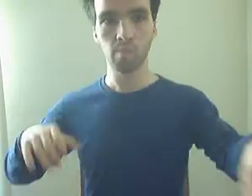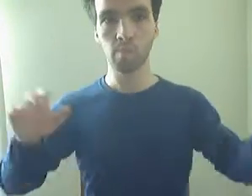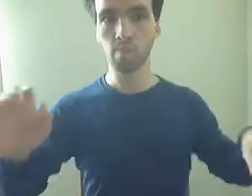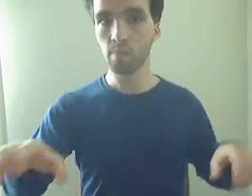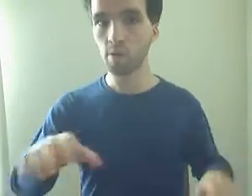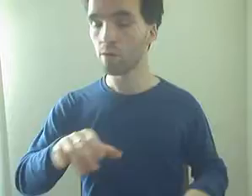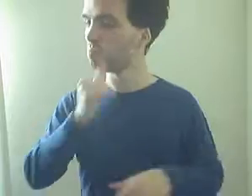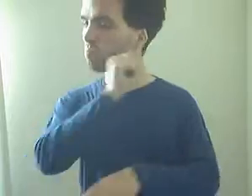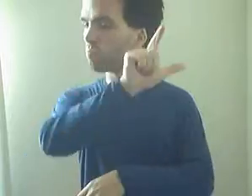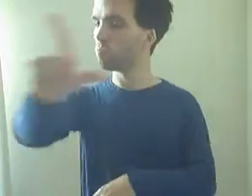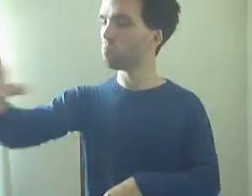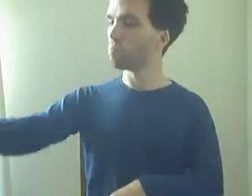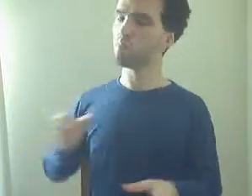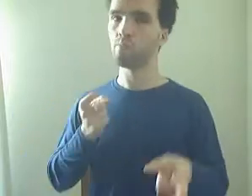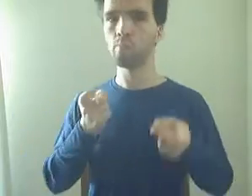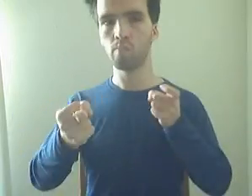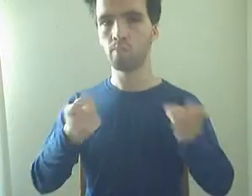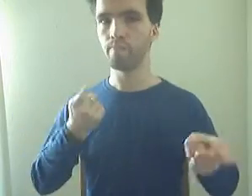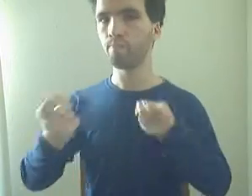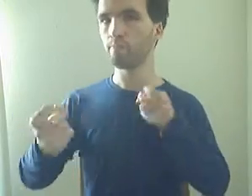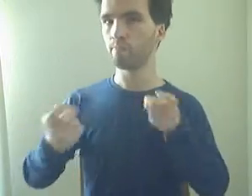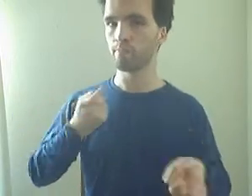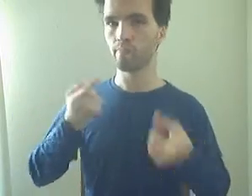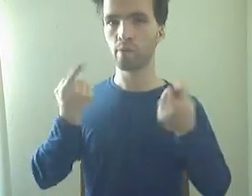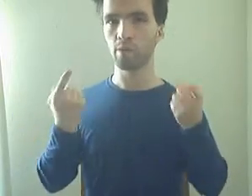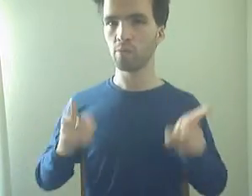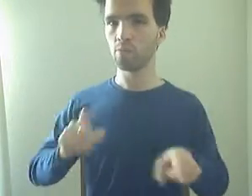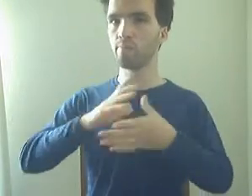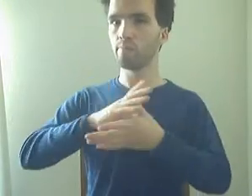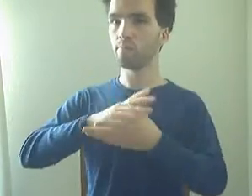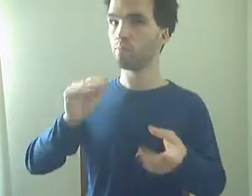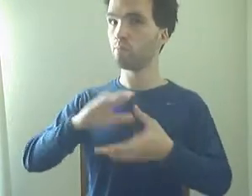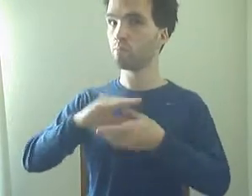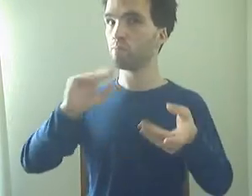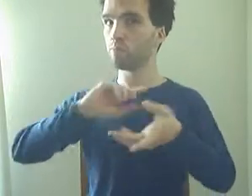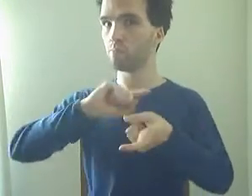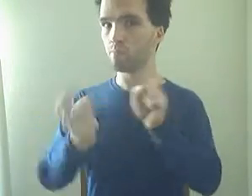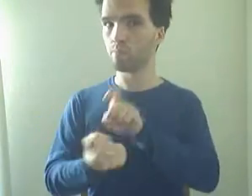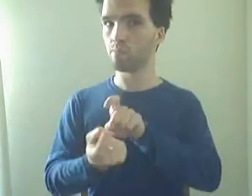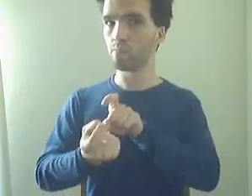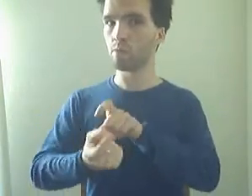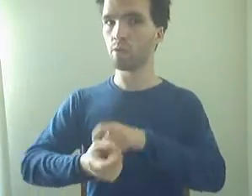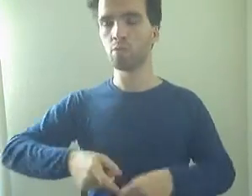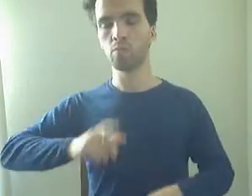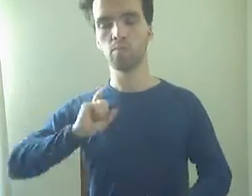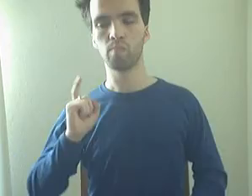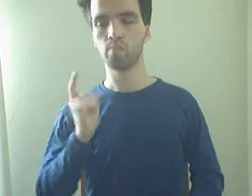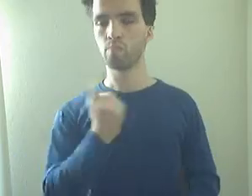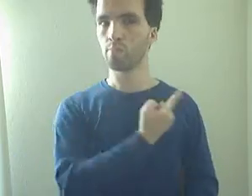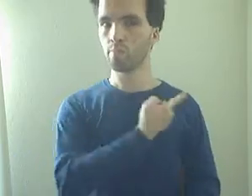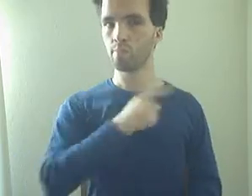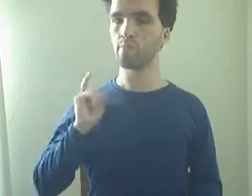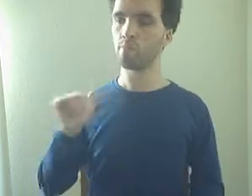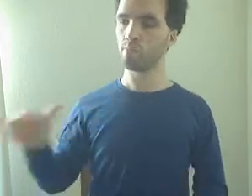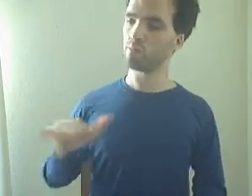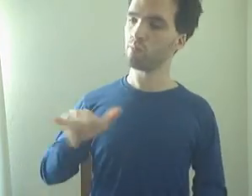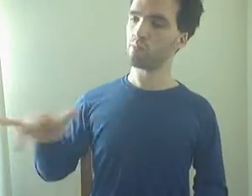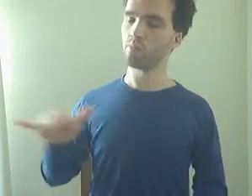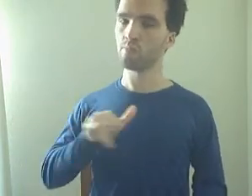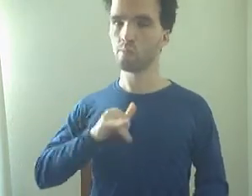multipliées. Et tous les éléments se sont vus maîtriser. En deux temps, trois mouvements, l'histoire était pliée. C'est pas demain la veille qu'on fera marche arrière.